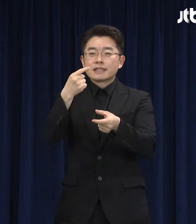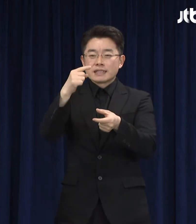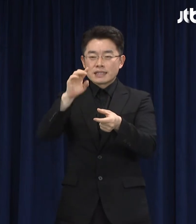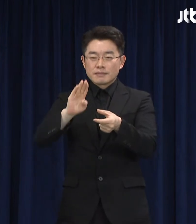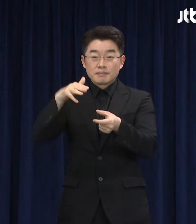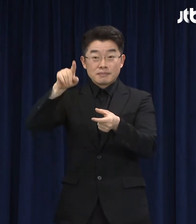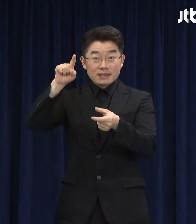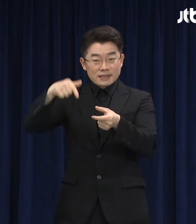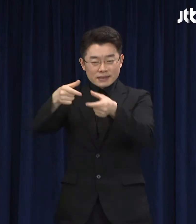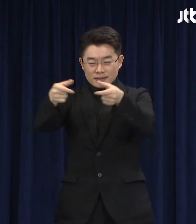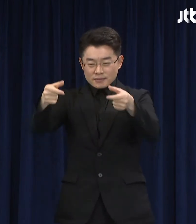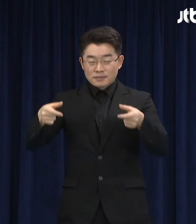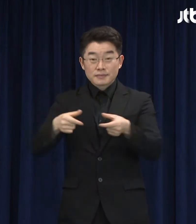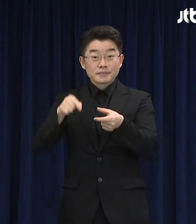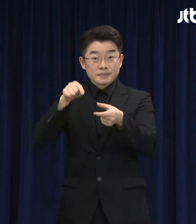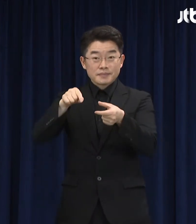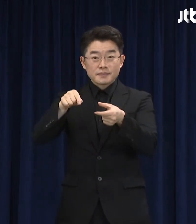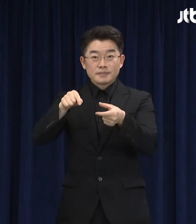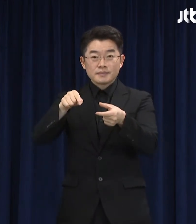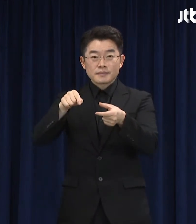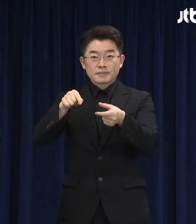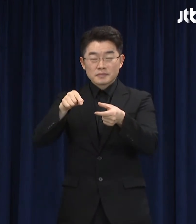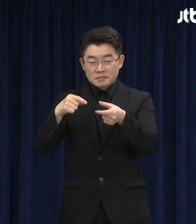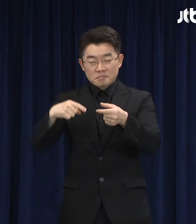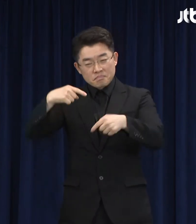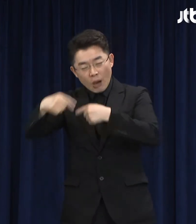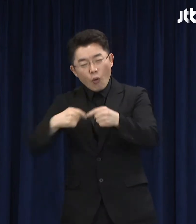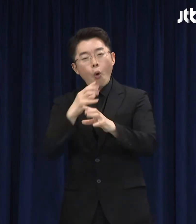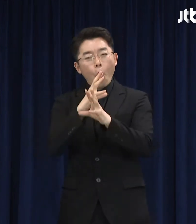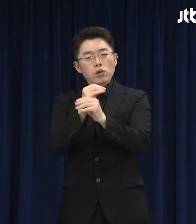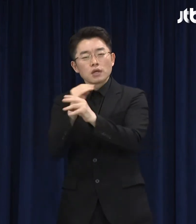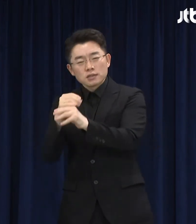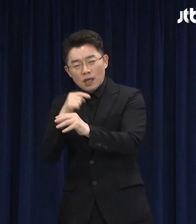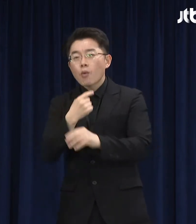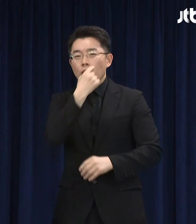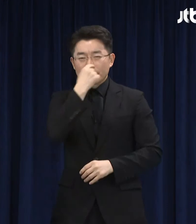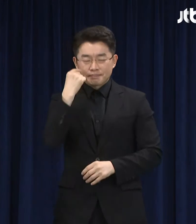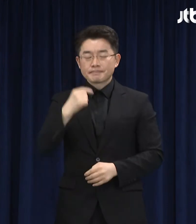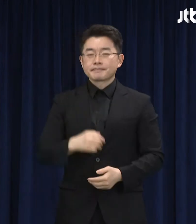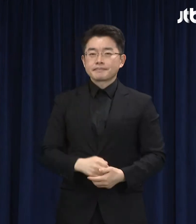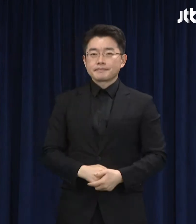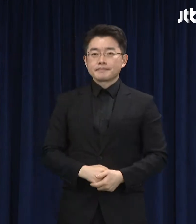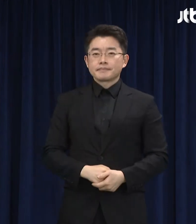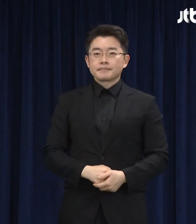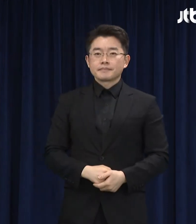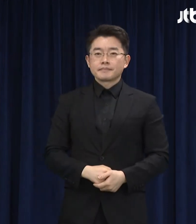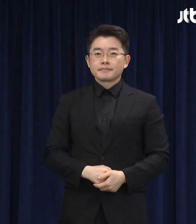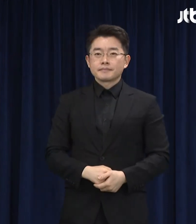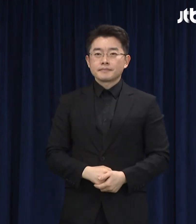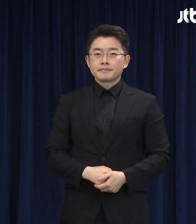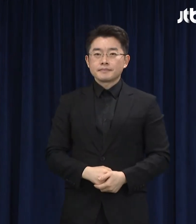되겠습니다. 이 흡착제에 대한 교체 주기도 저희들이 확인을 하였습니다.